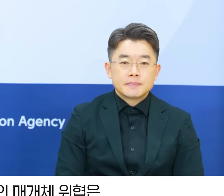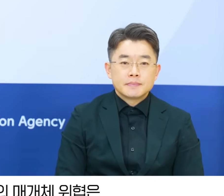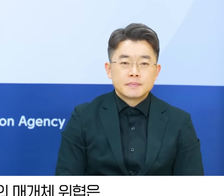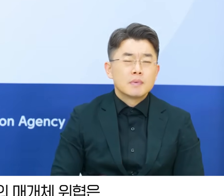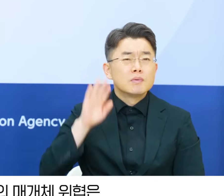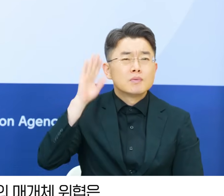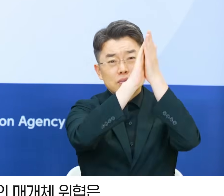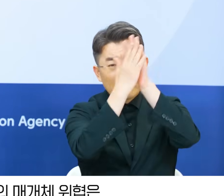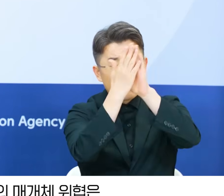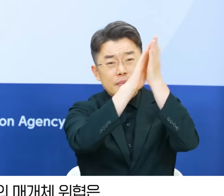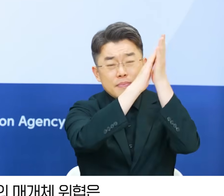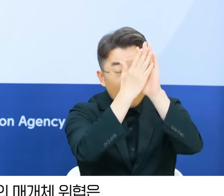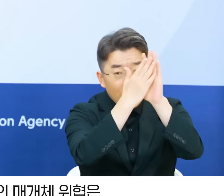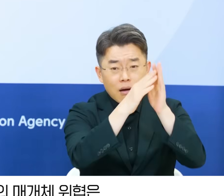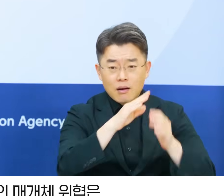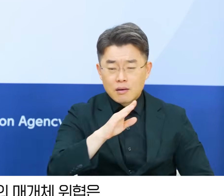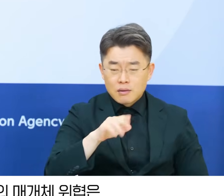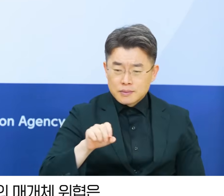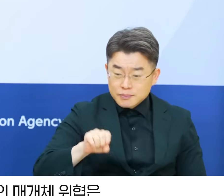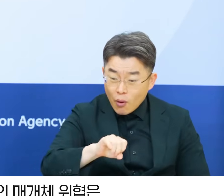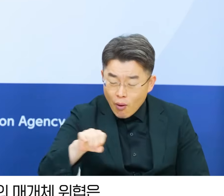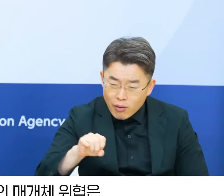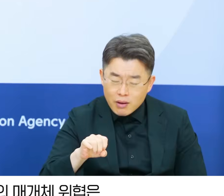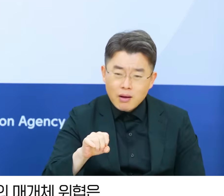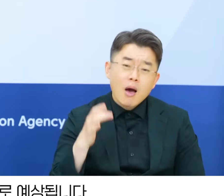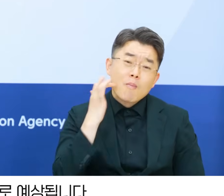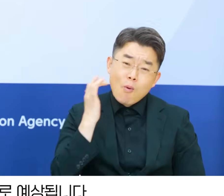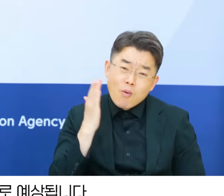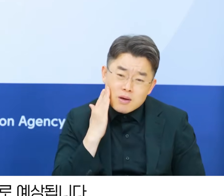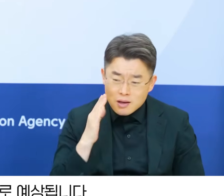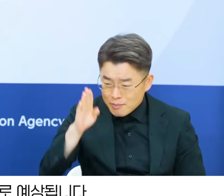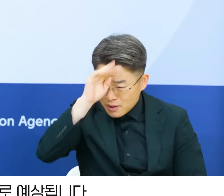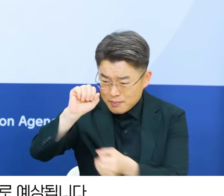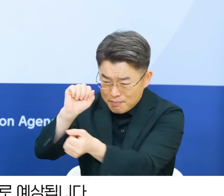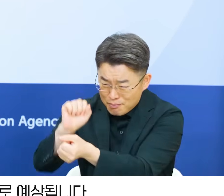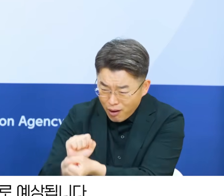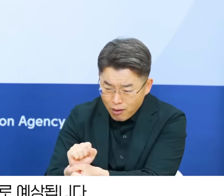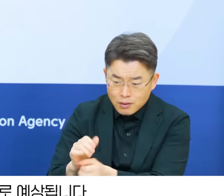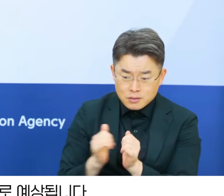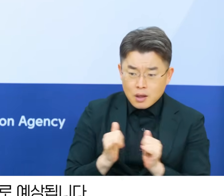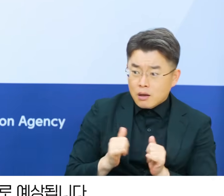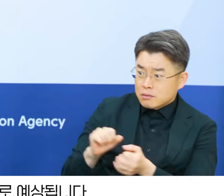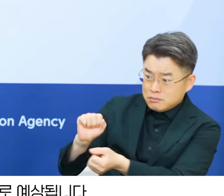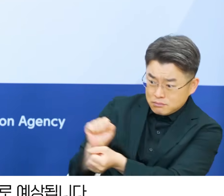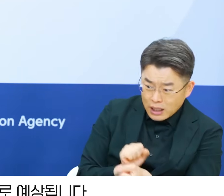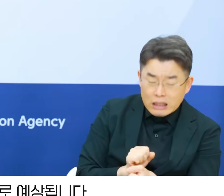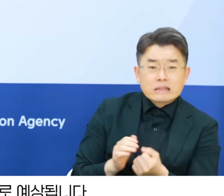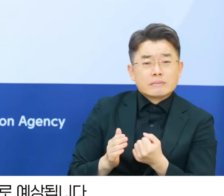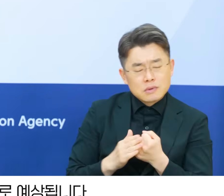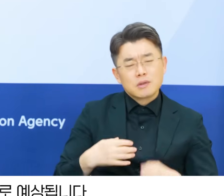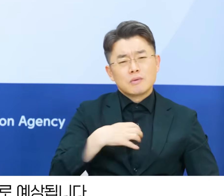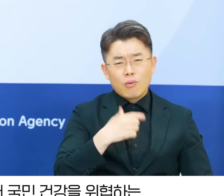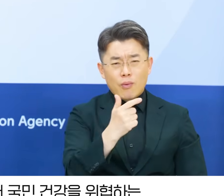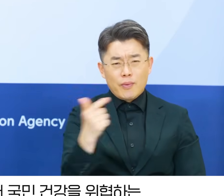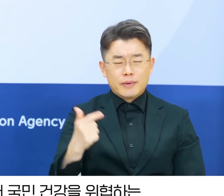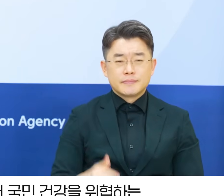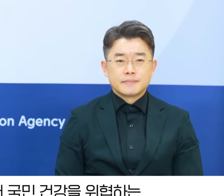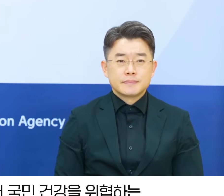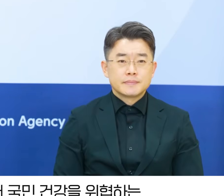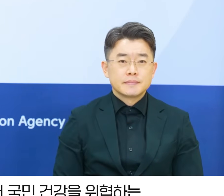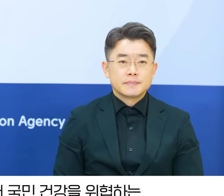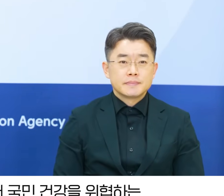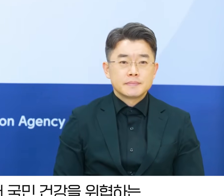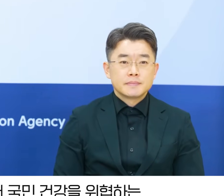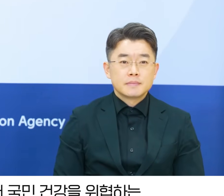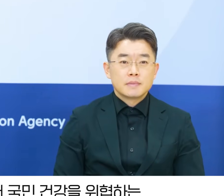기후 위기의 감염병의 매개체 위협은 점차 증가할 것으로 예상됩니다. 이번